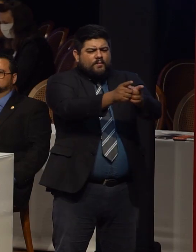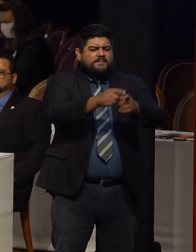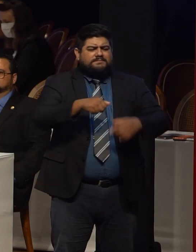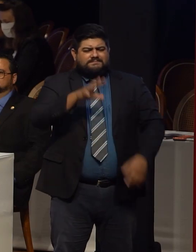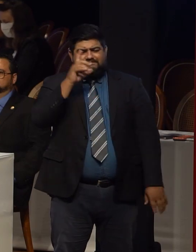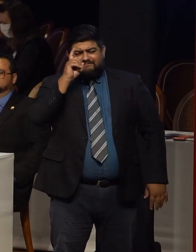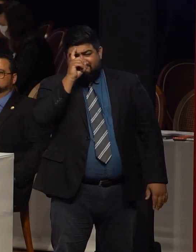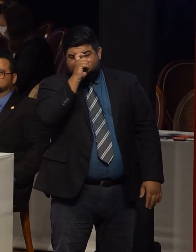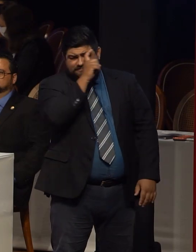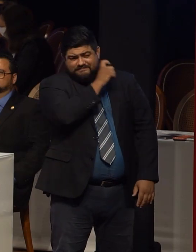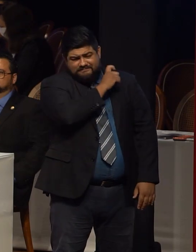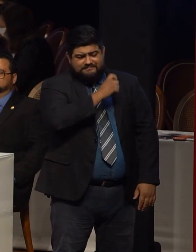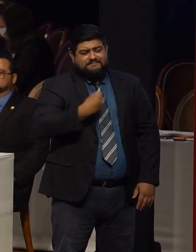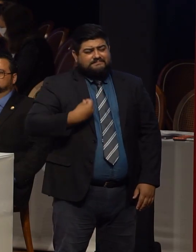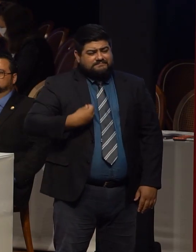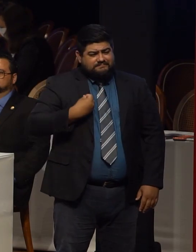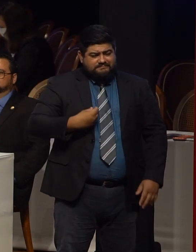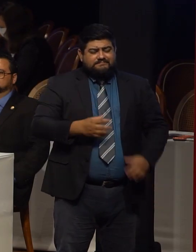difícil,